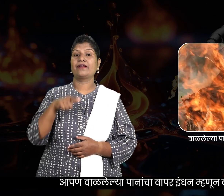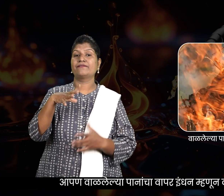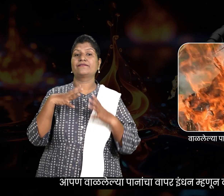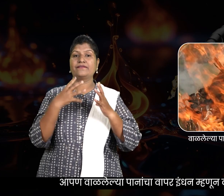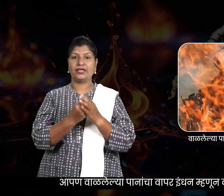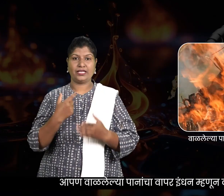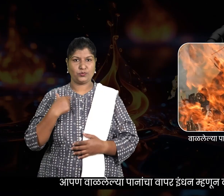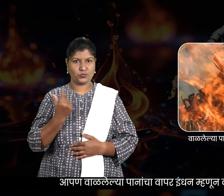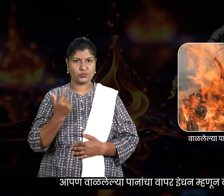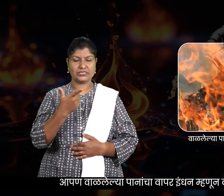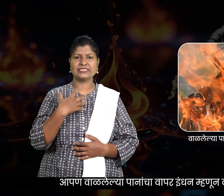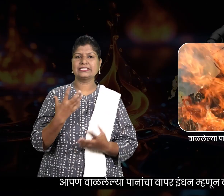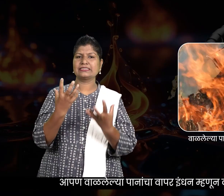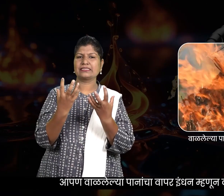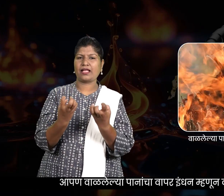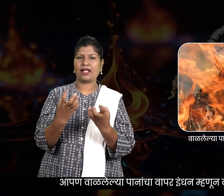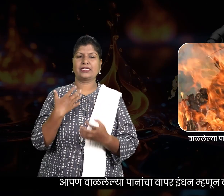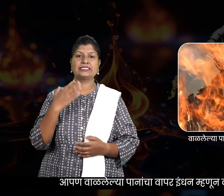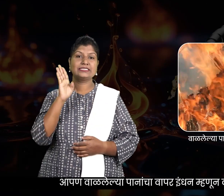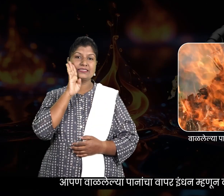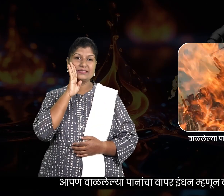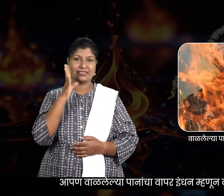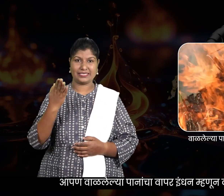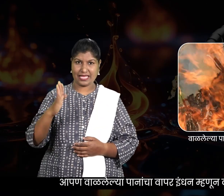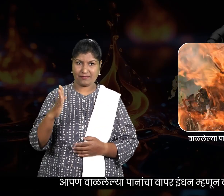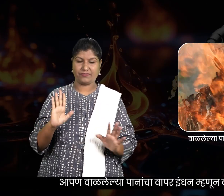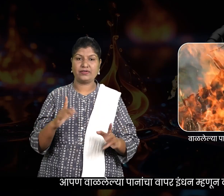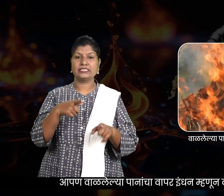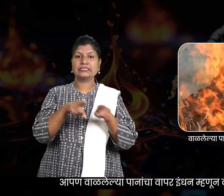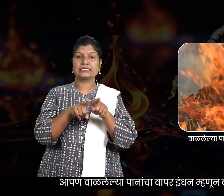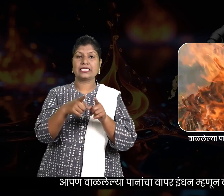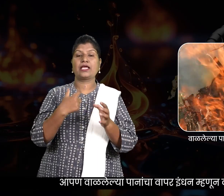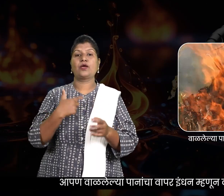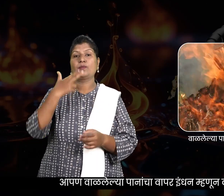वाळलेल्या पानांचा वापर इंधन म्हणून करत आहोत.